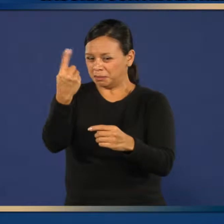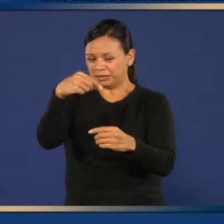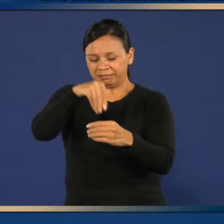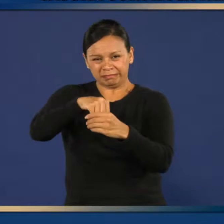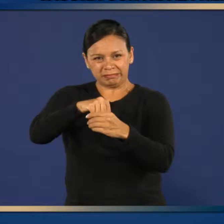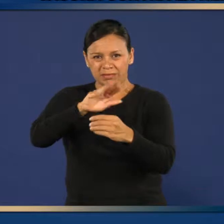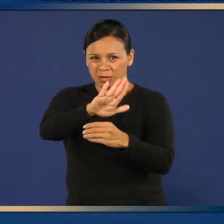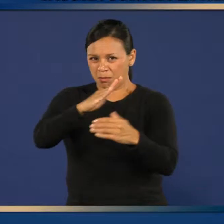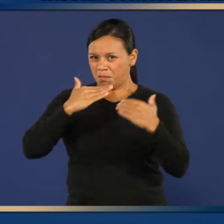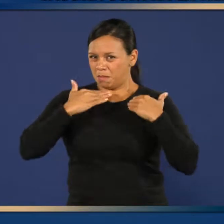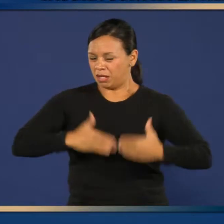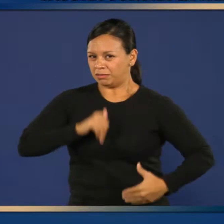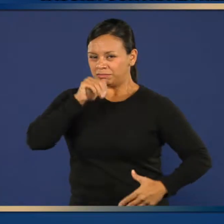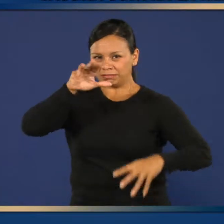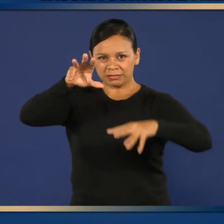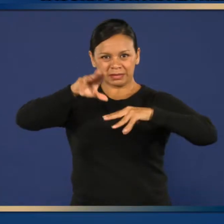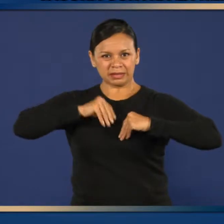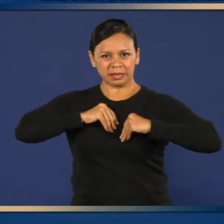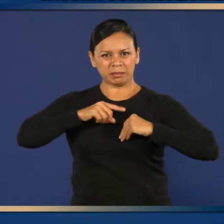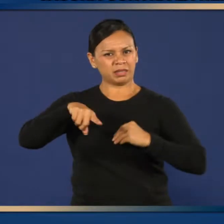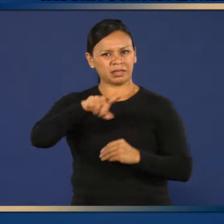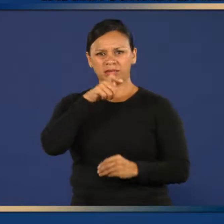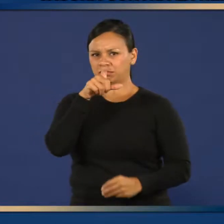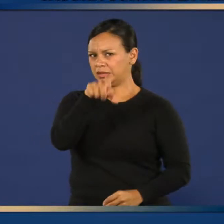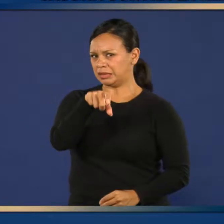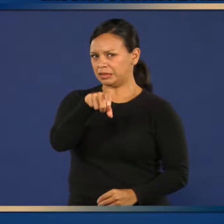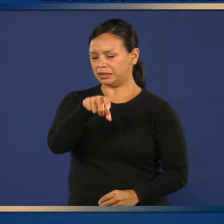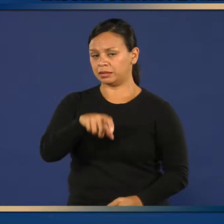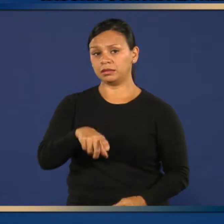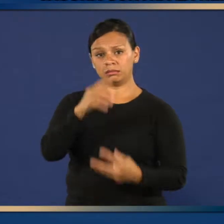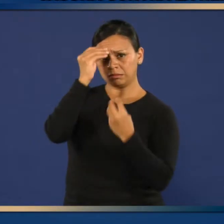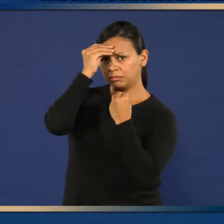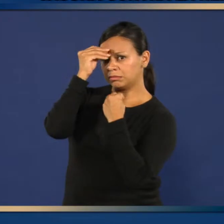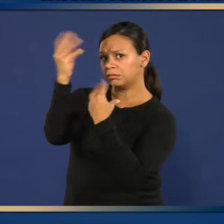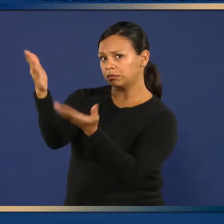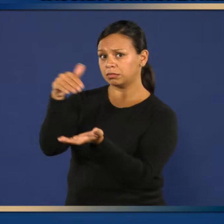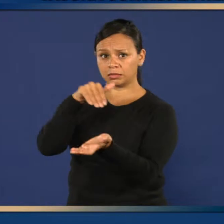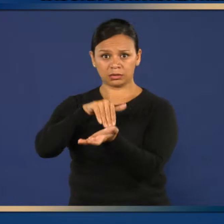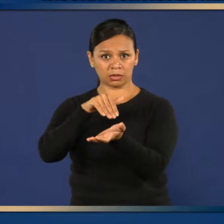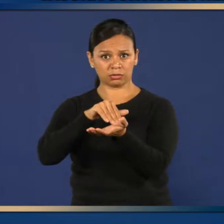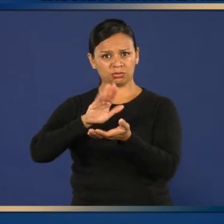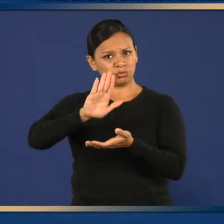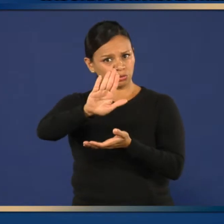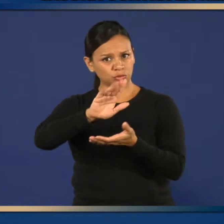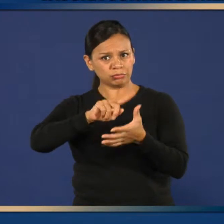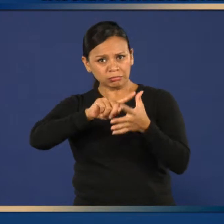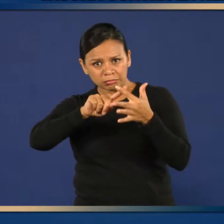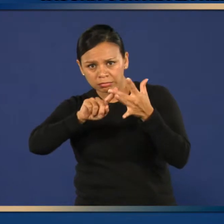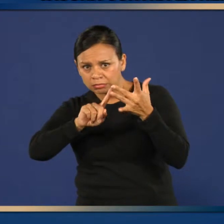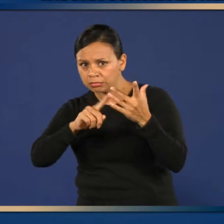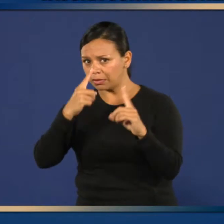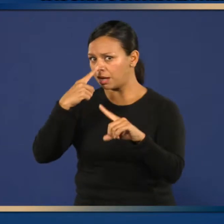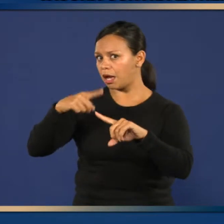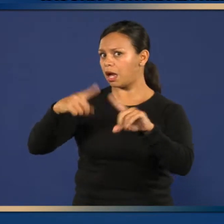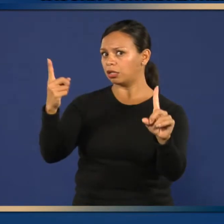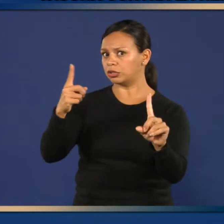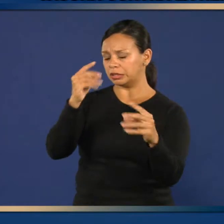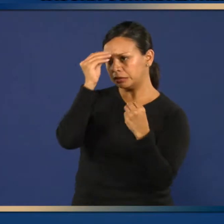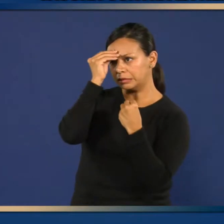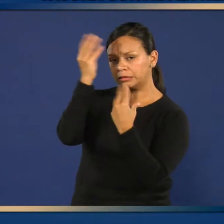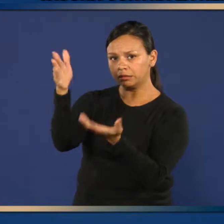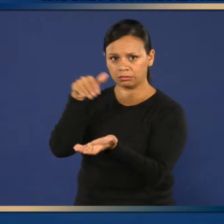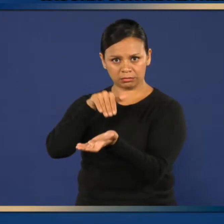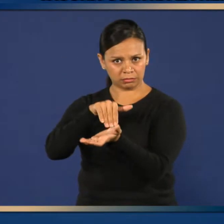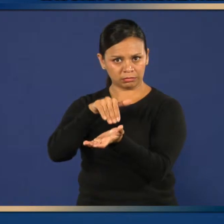componente de la vacuna no deben vacunarse dígale a su médico si tiene alguna alergia